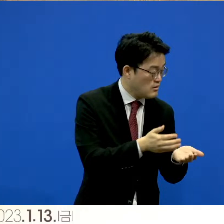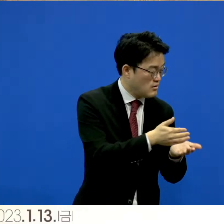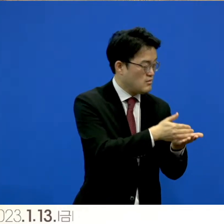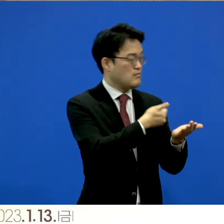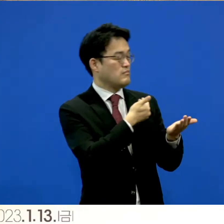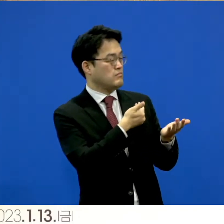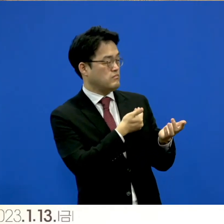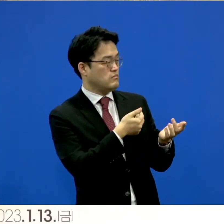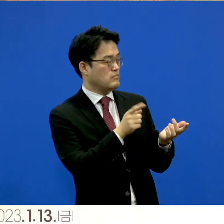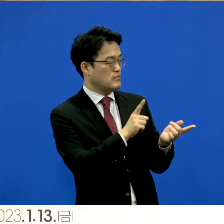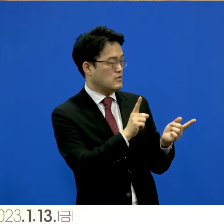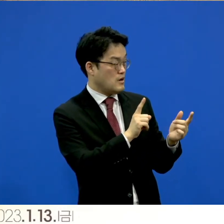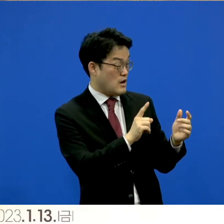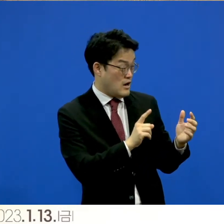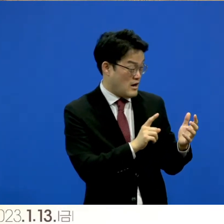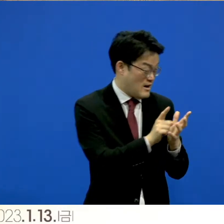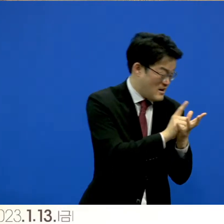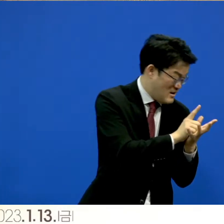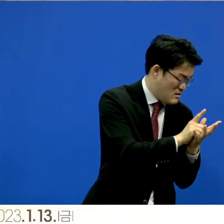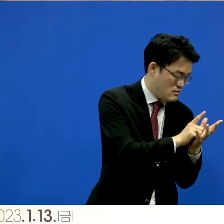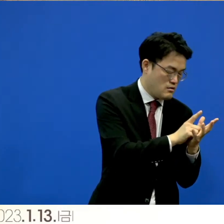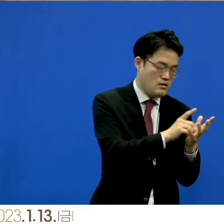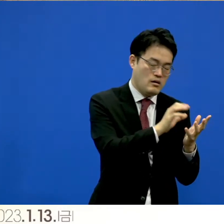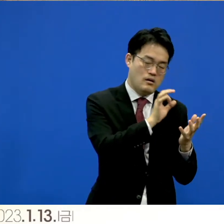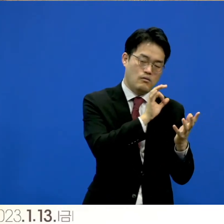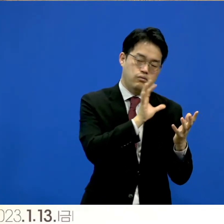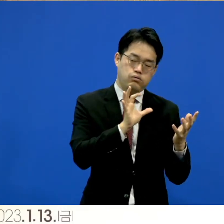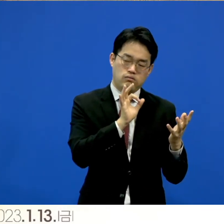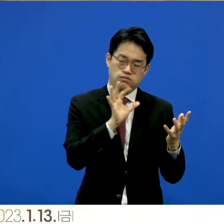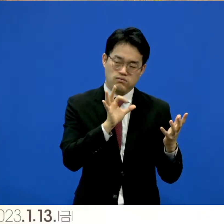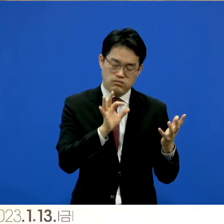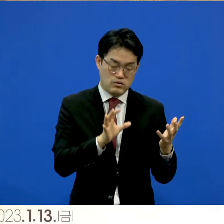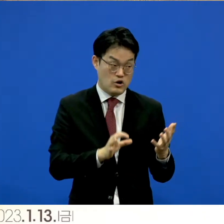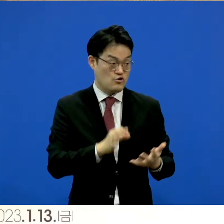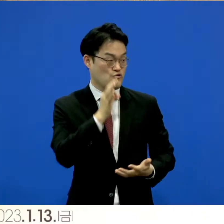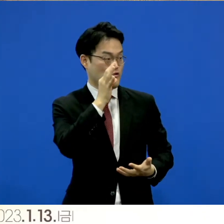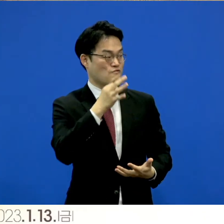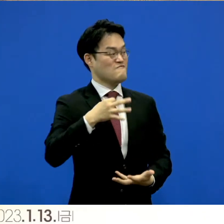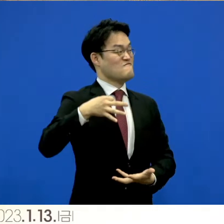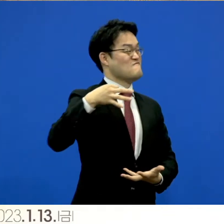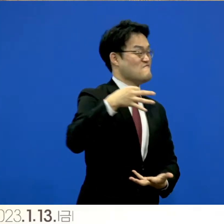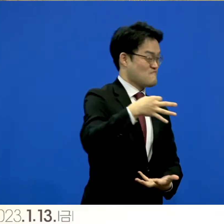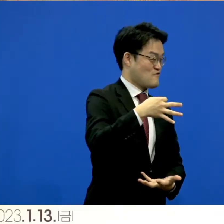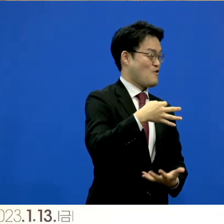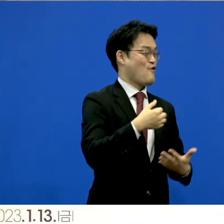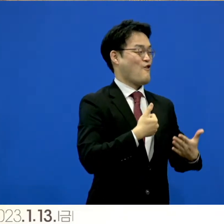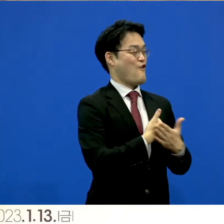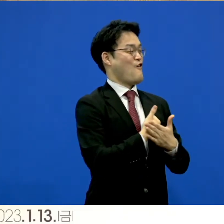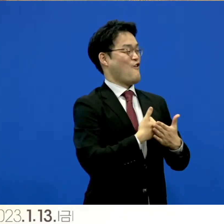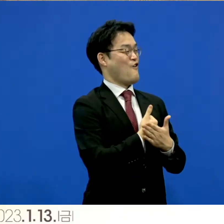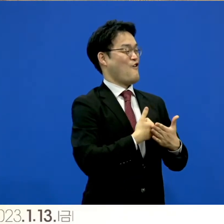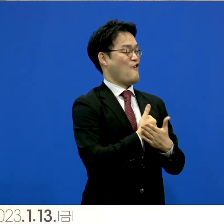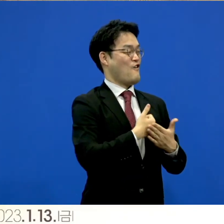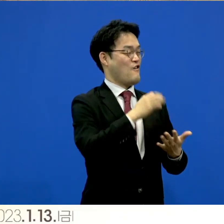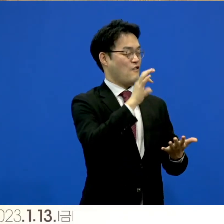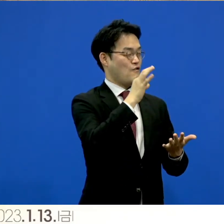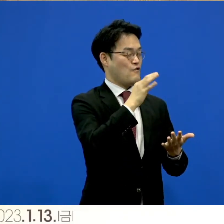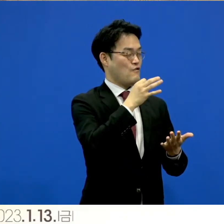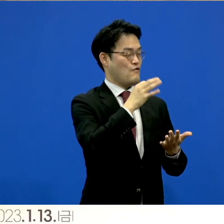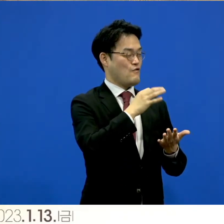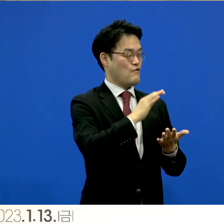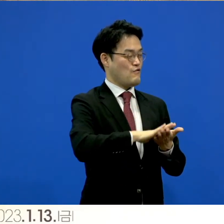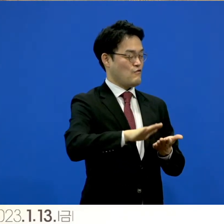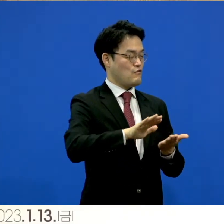수가 없었습니다. 돈을 가지고 있을 때만 일시적 환대를 받았습니다. 돈이 떨어지는 순간